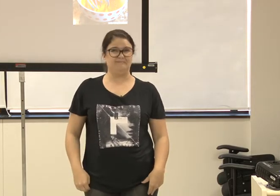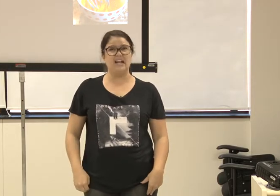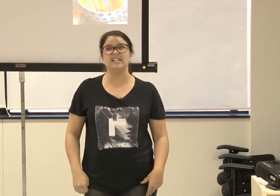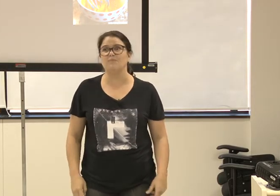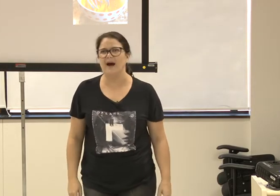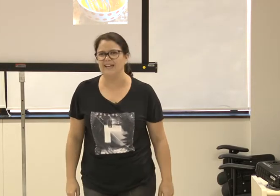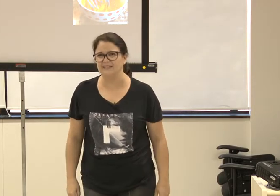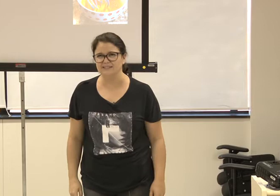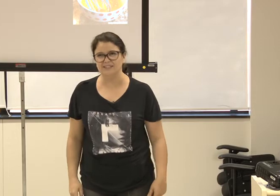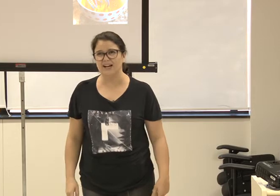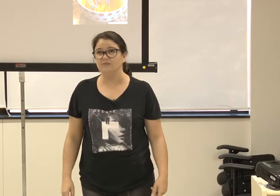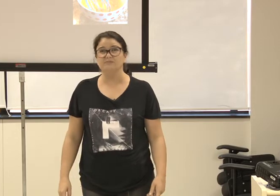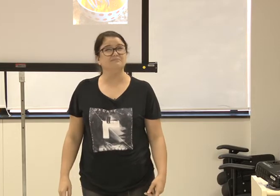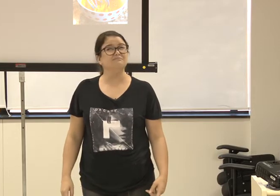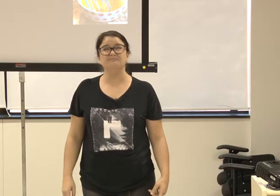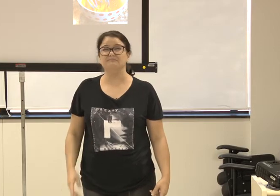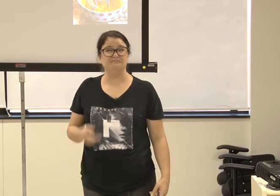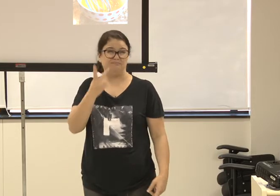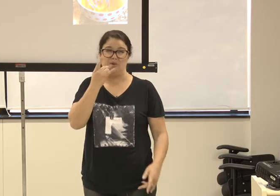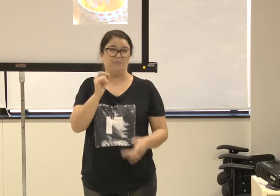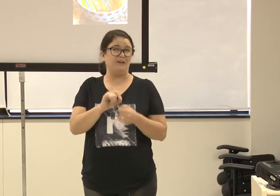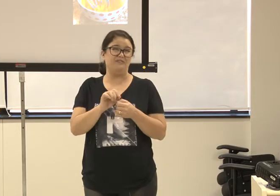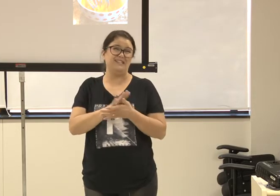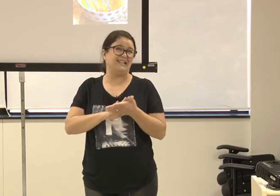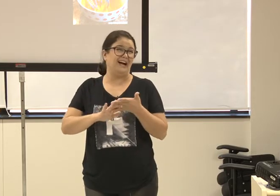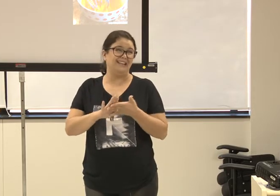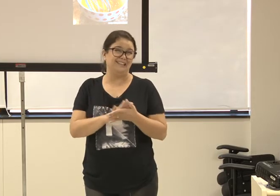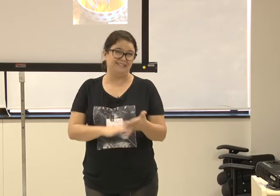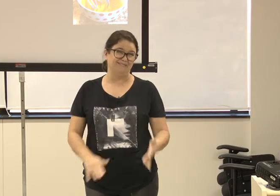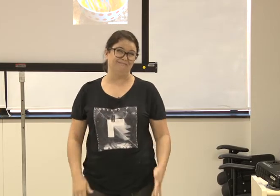Cadê seu pai? Meu pai não fez nada.